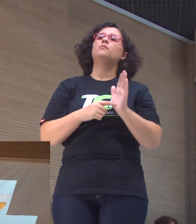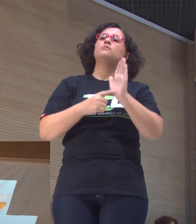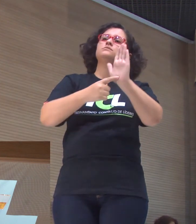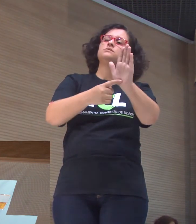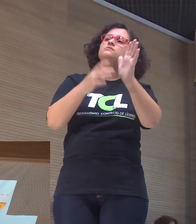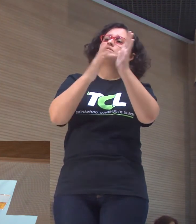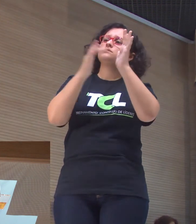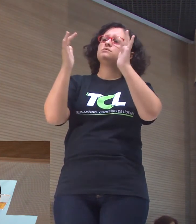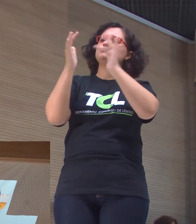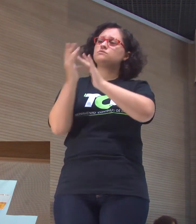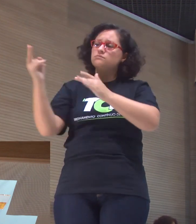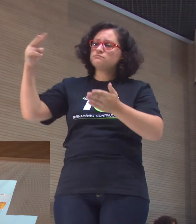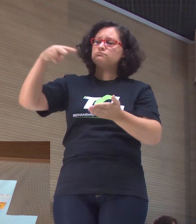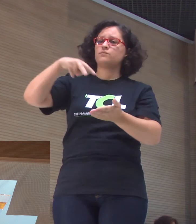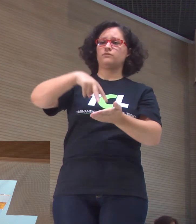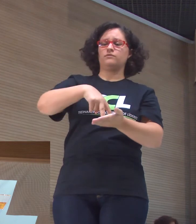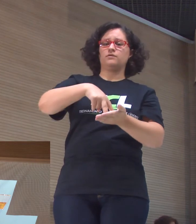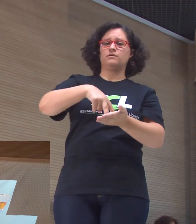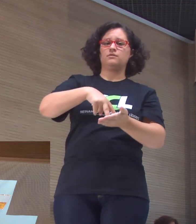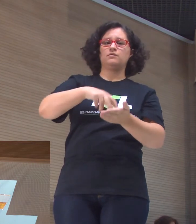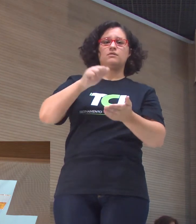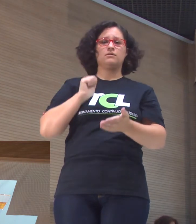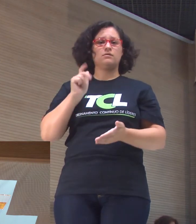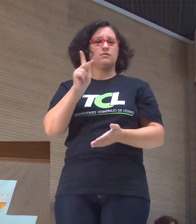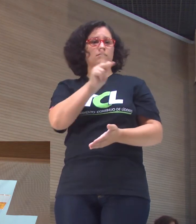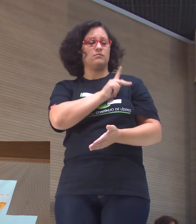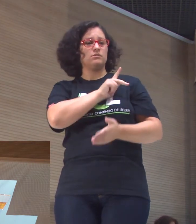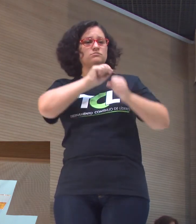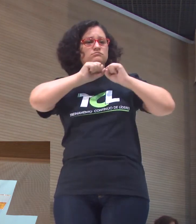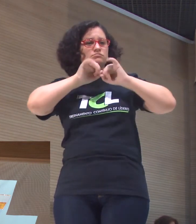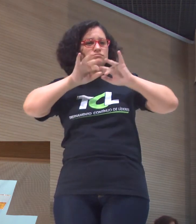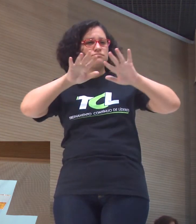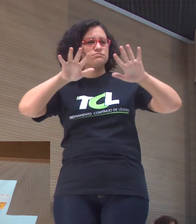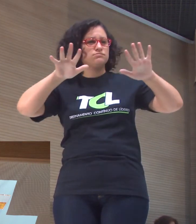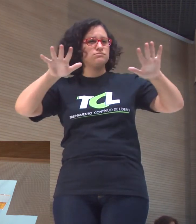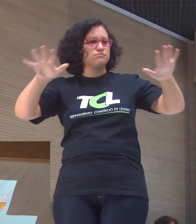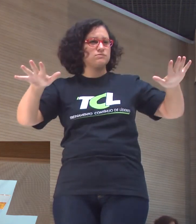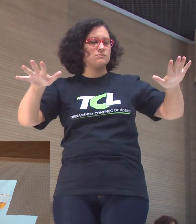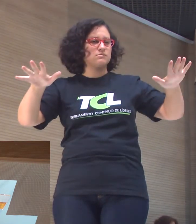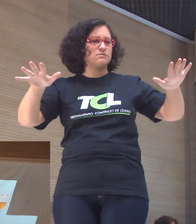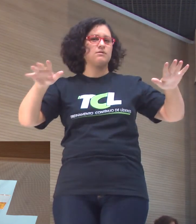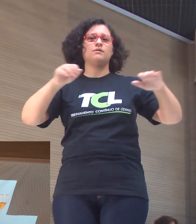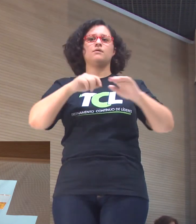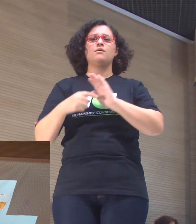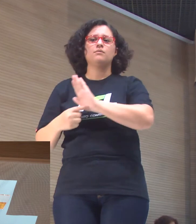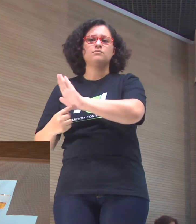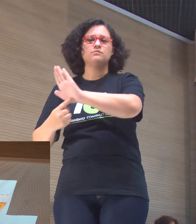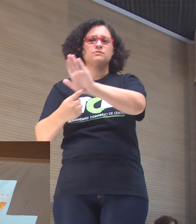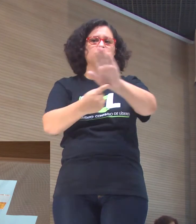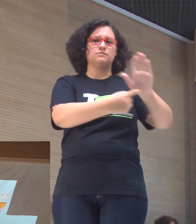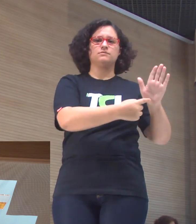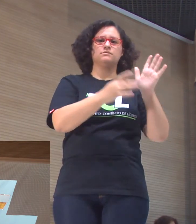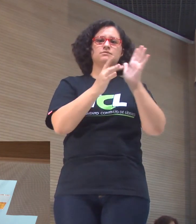viria. Jesus veio, e então no ensino deles, eles comunicavam os ensinos do Messias, Jesus, aquele que